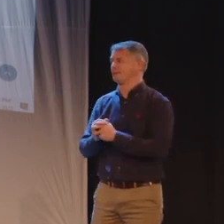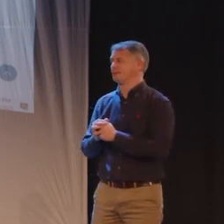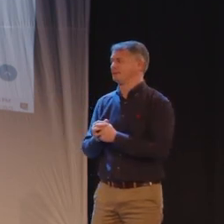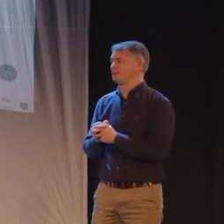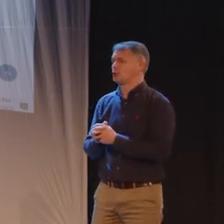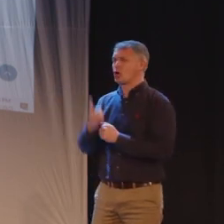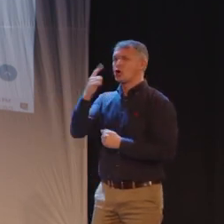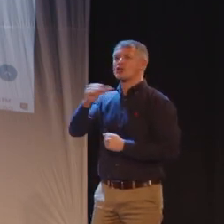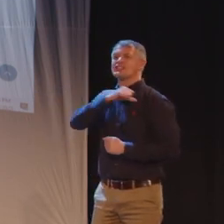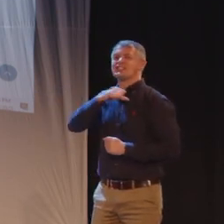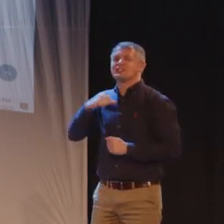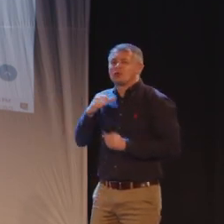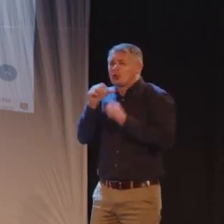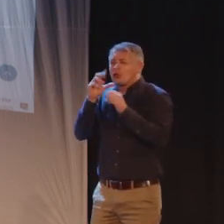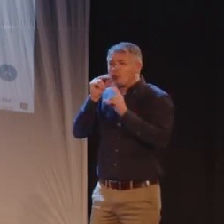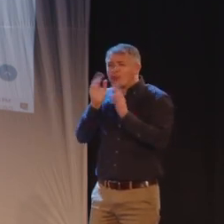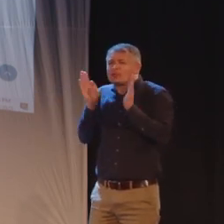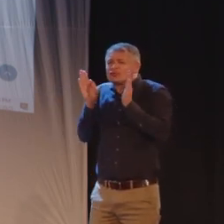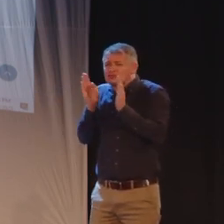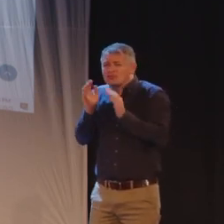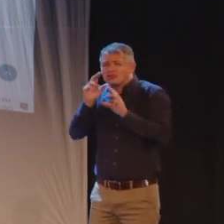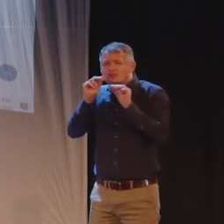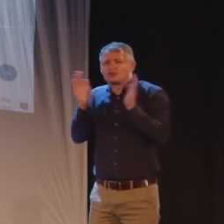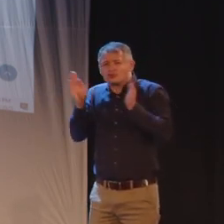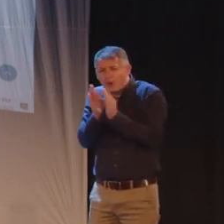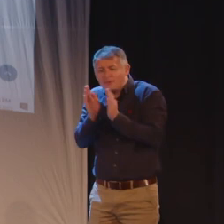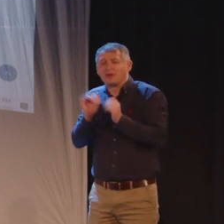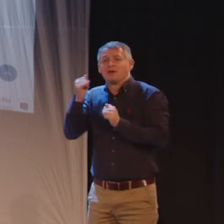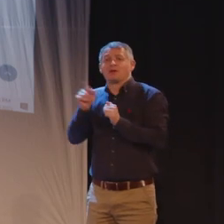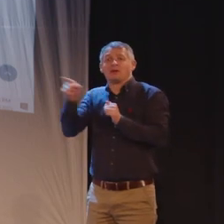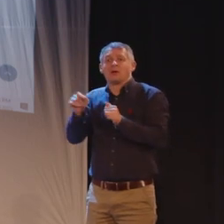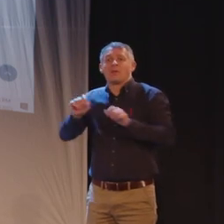încât cu o singură șoaptă dărâmă planetele.